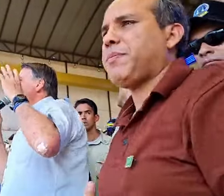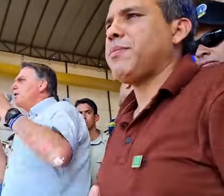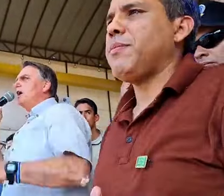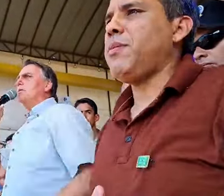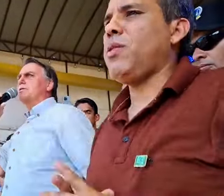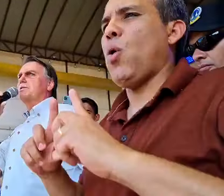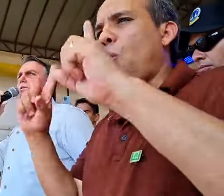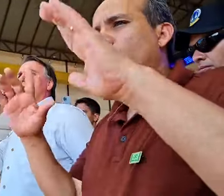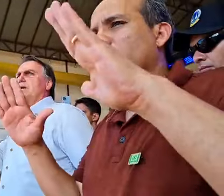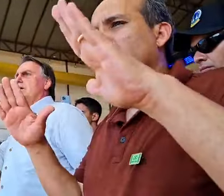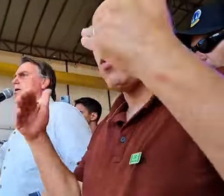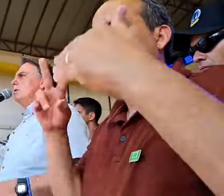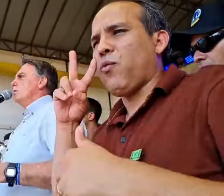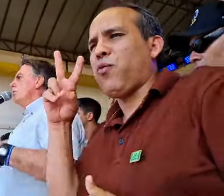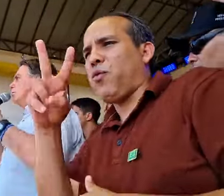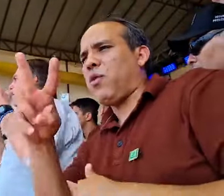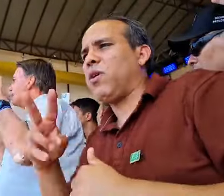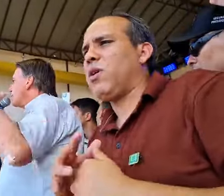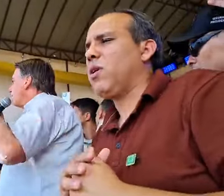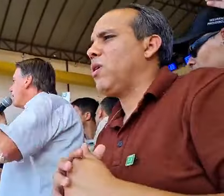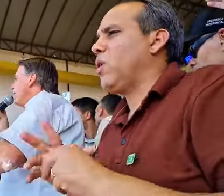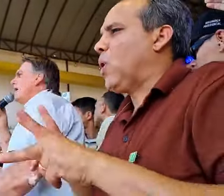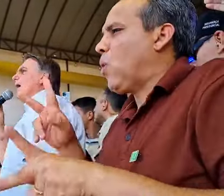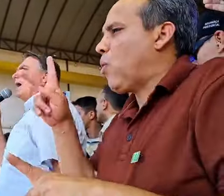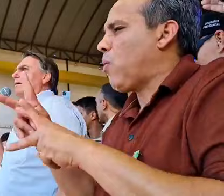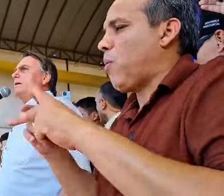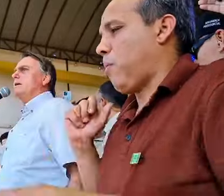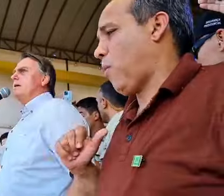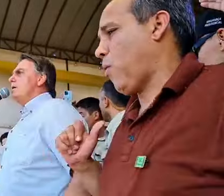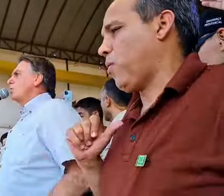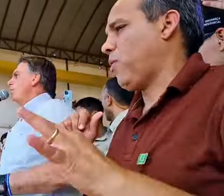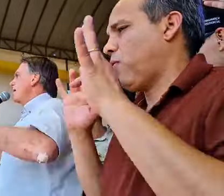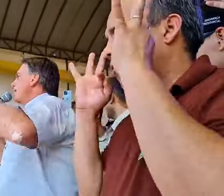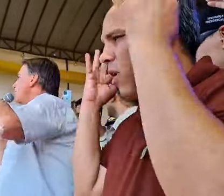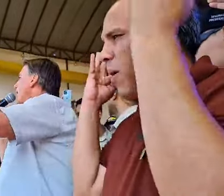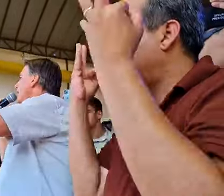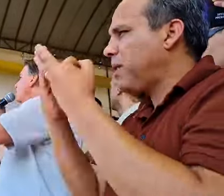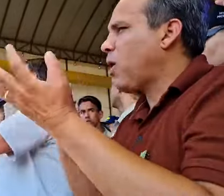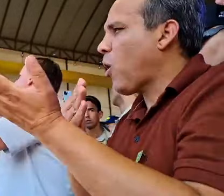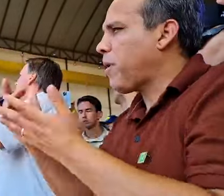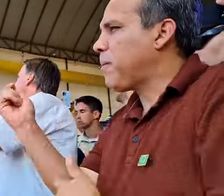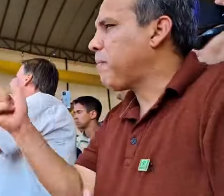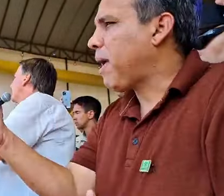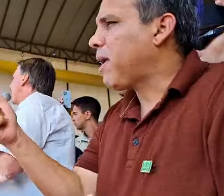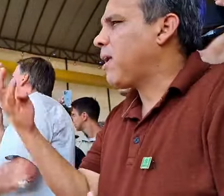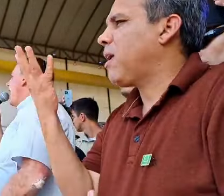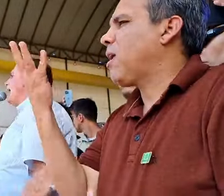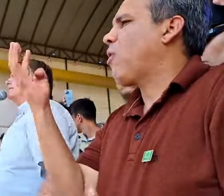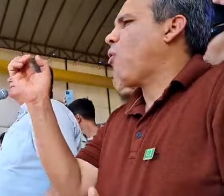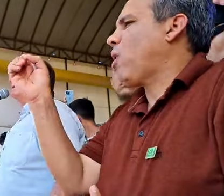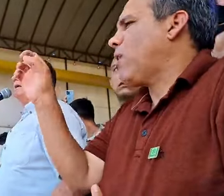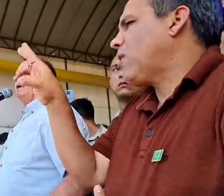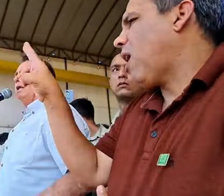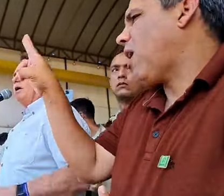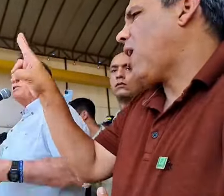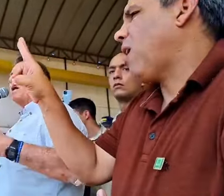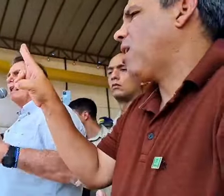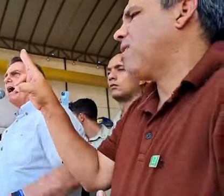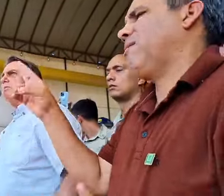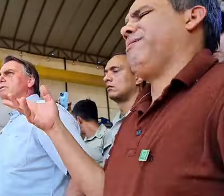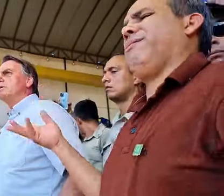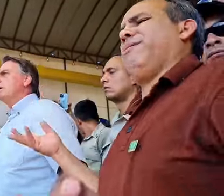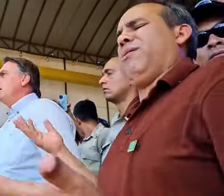Quando nós vimos o Bolsa Família começar pagando R$40,